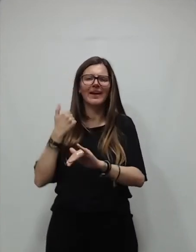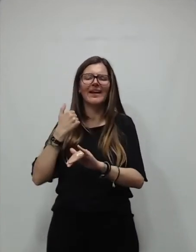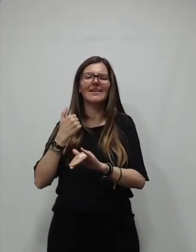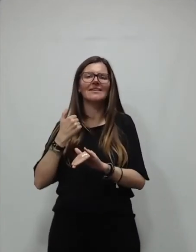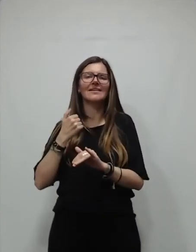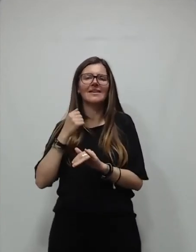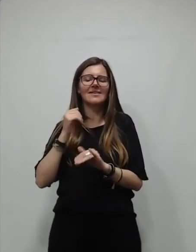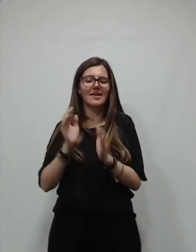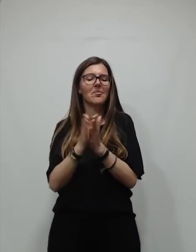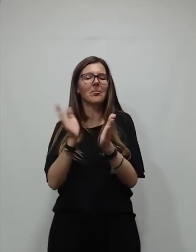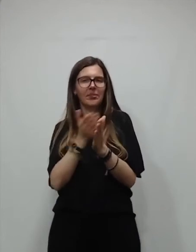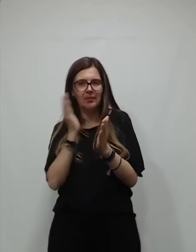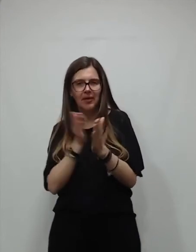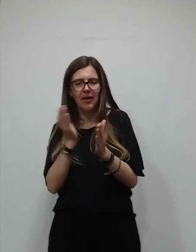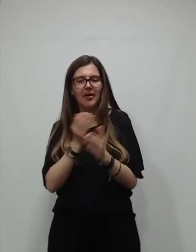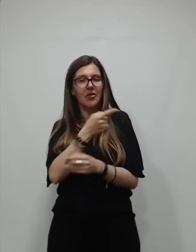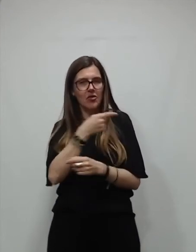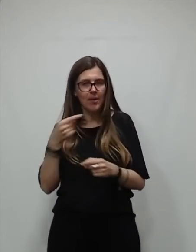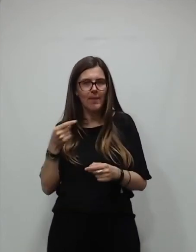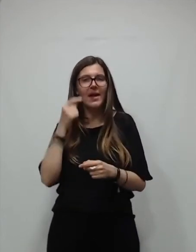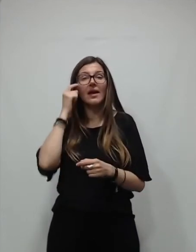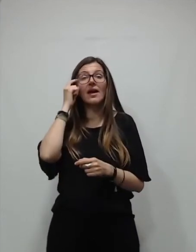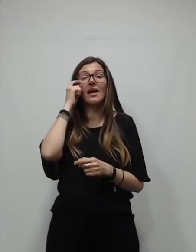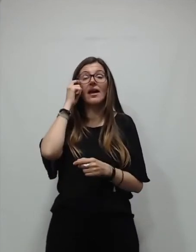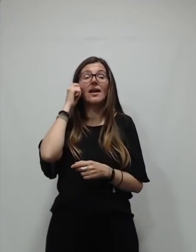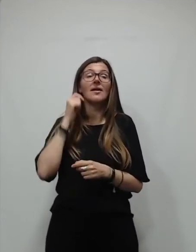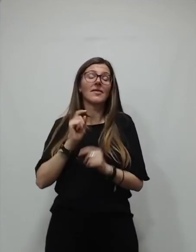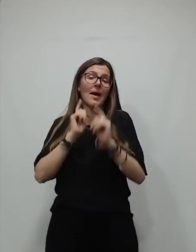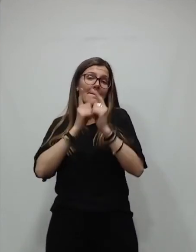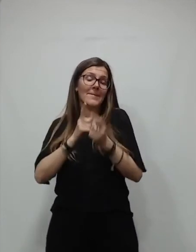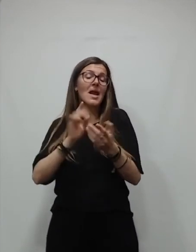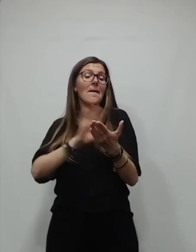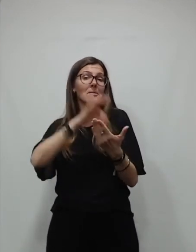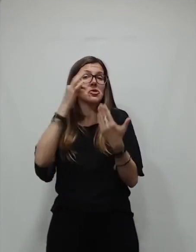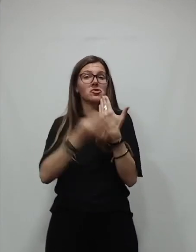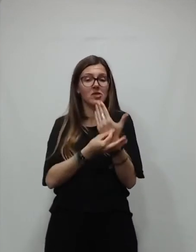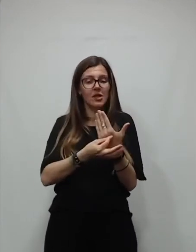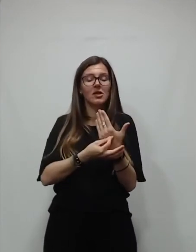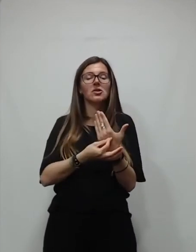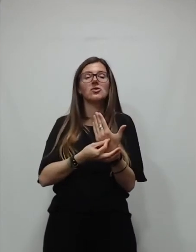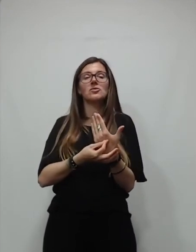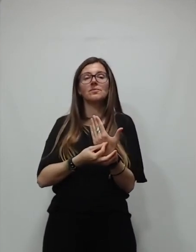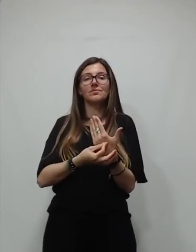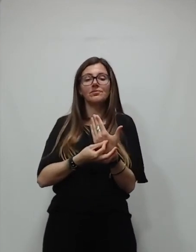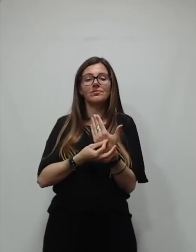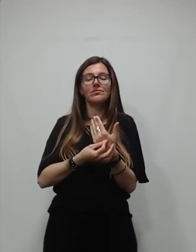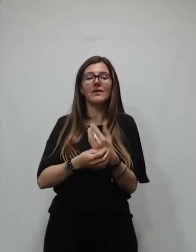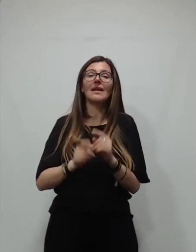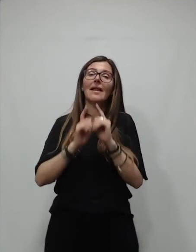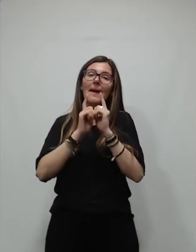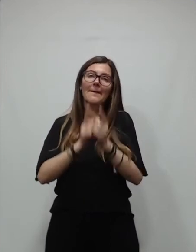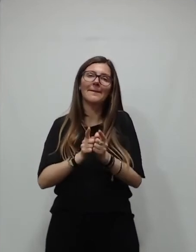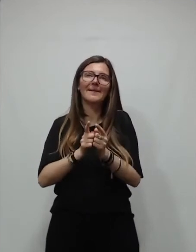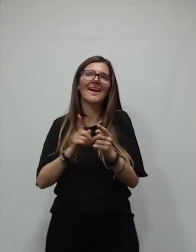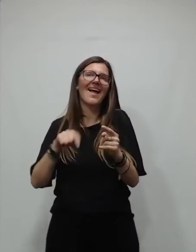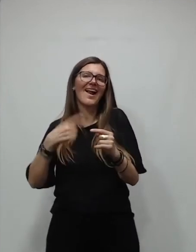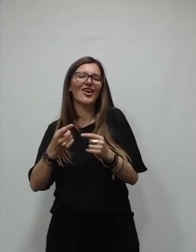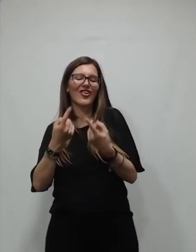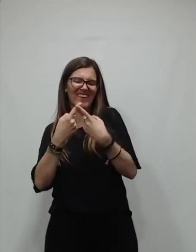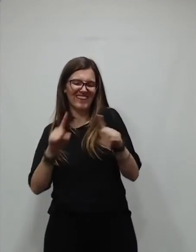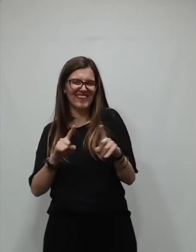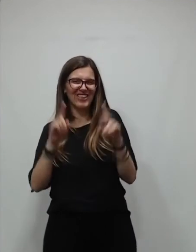algunos emprendimientos sociolaborales que permiten seguir adelante y un dispositivo alternativo en salud